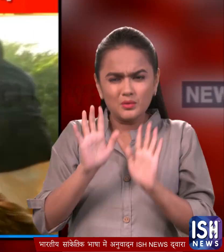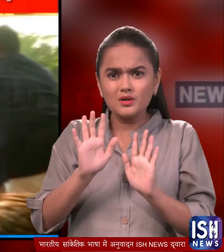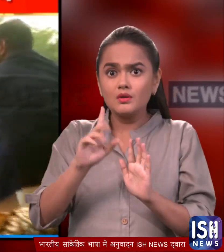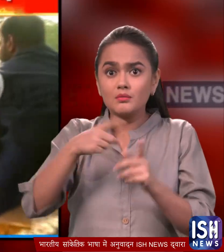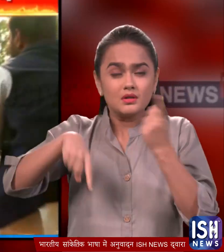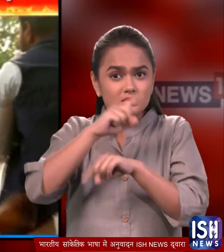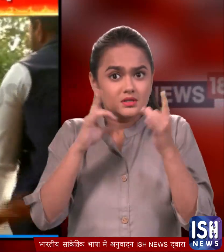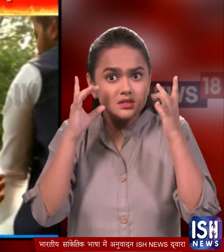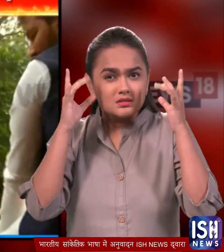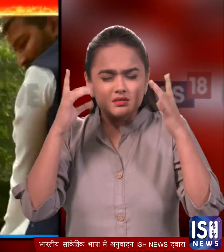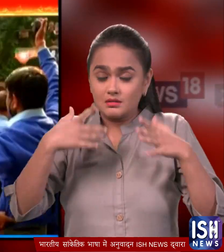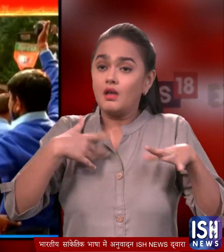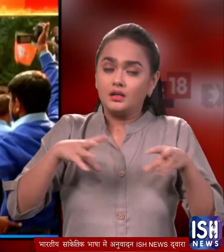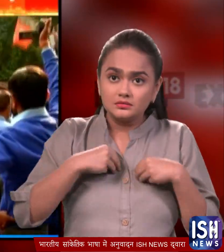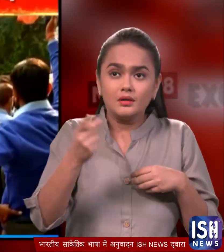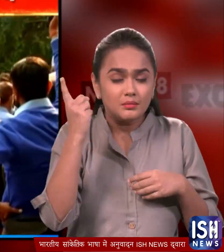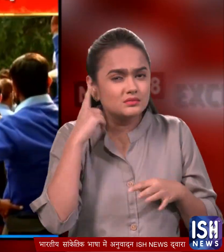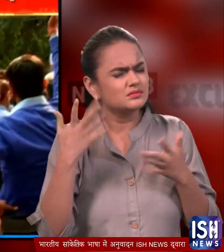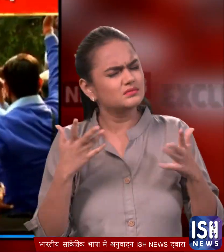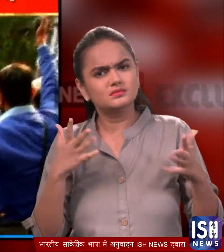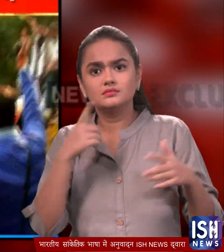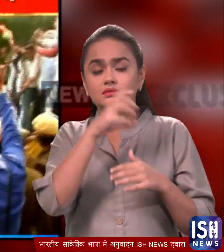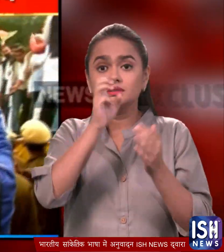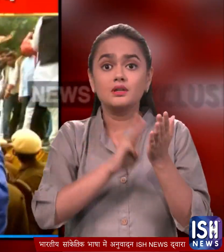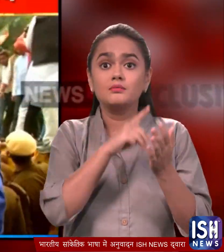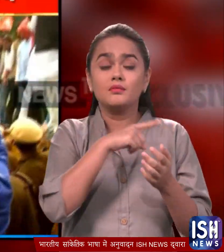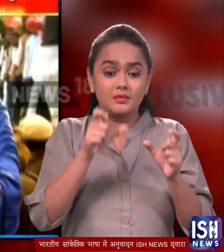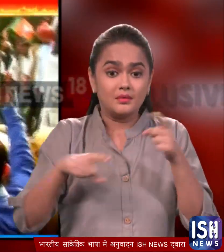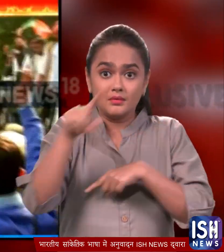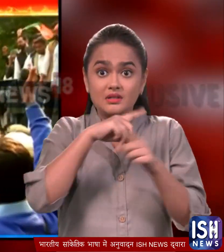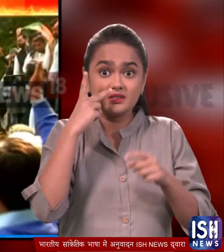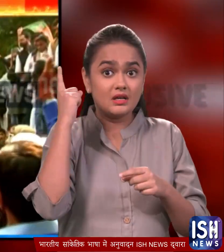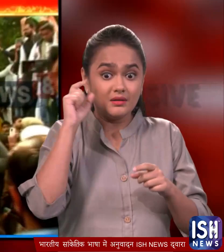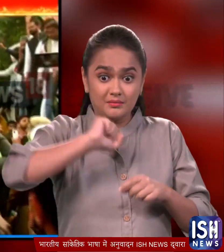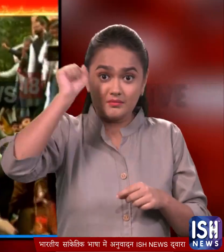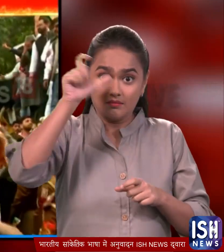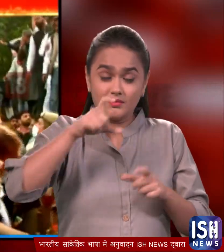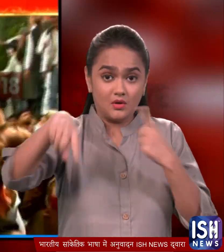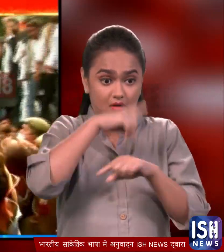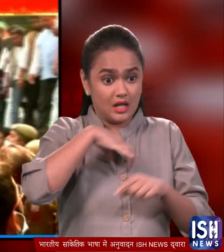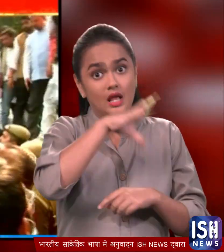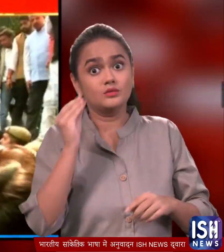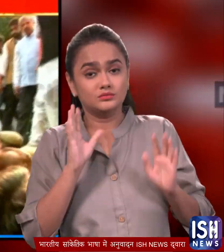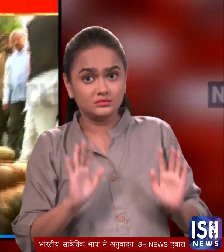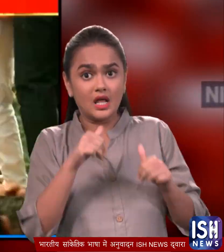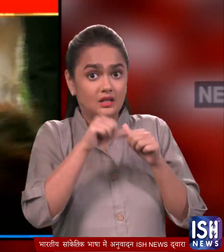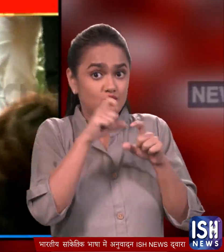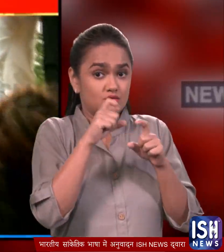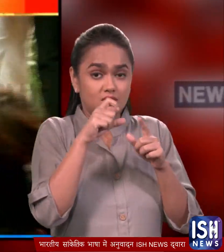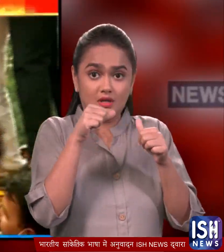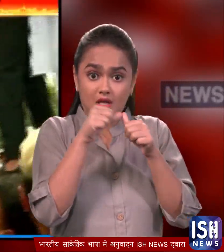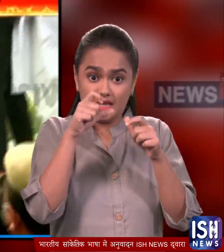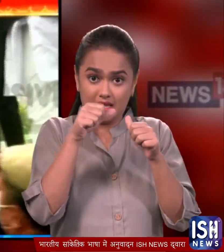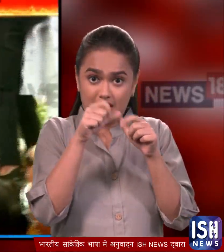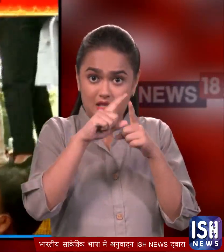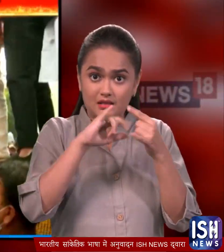उतारू कार्यकर्ता मानने को तैयार नहीं हुए। सीएम आवास के बाहर बीजेपी कार्यकर्ता पहुंचे हैं। सामने बीजेपी अध्यक्ष आदेश गुप्ता भी हैं। इसके